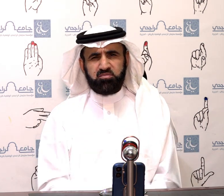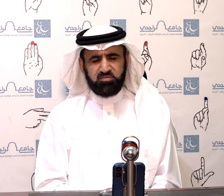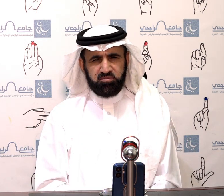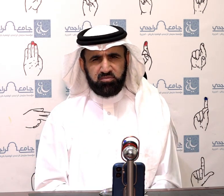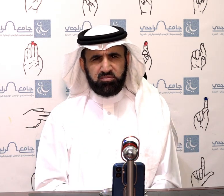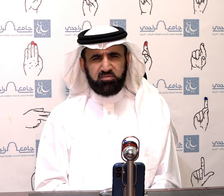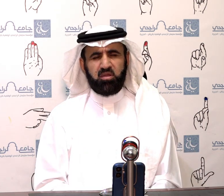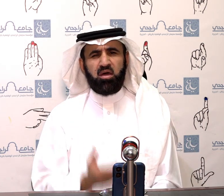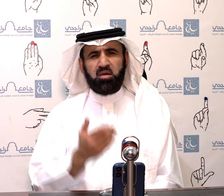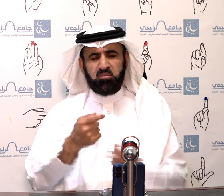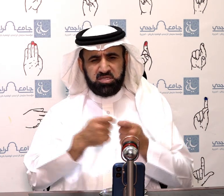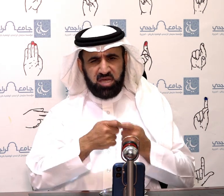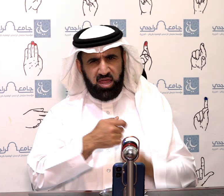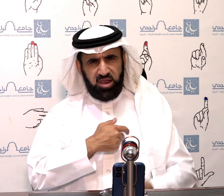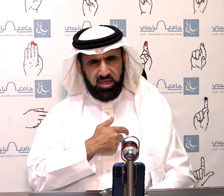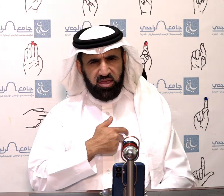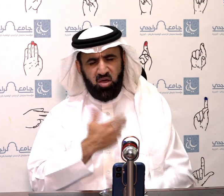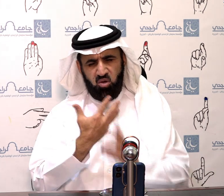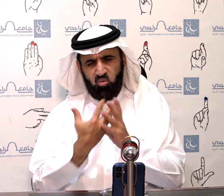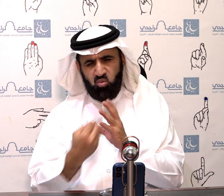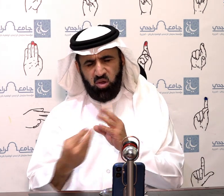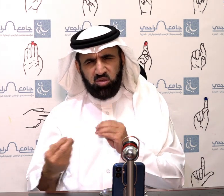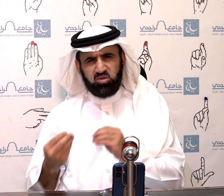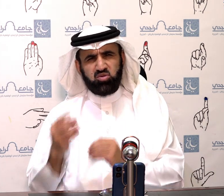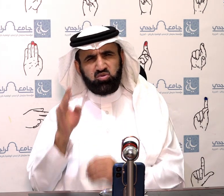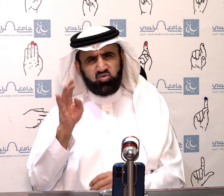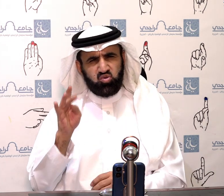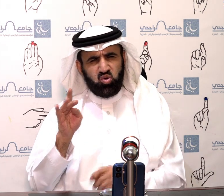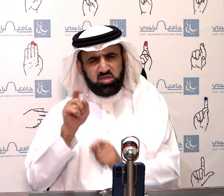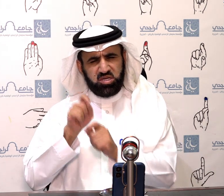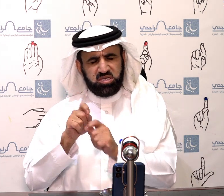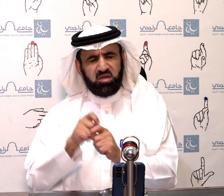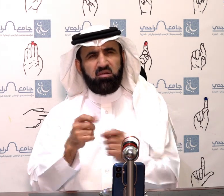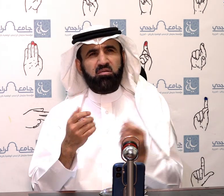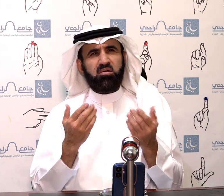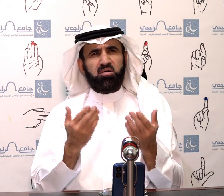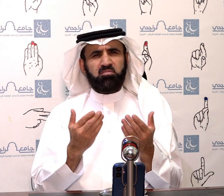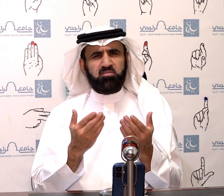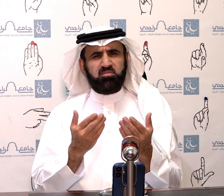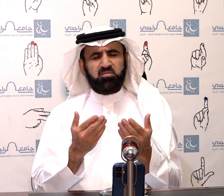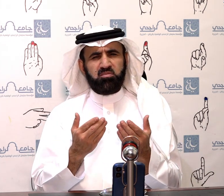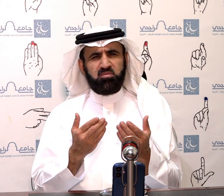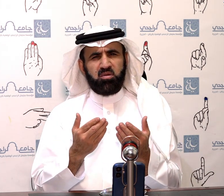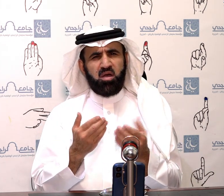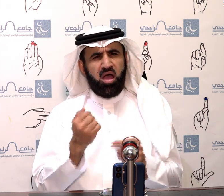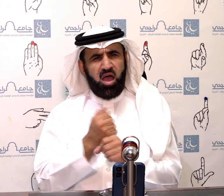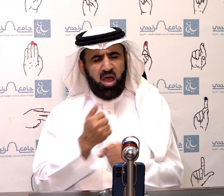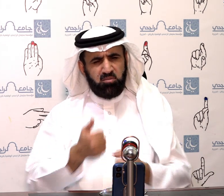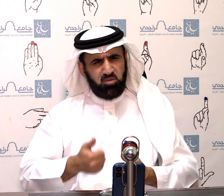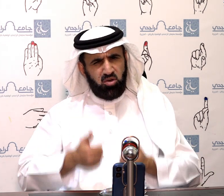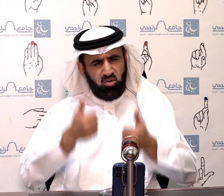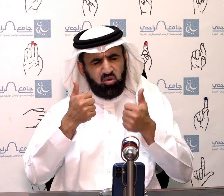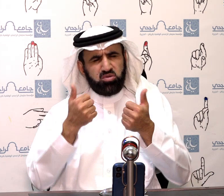لنا نياتنا وذرياتنا وأزواجنا. اللهم تقبل منا إنك أنت السميع